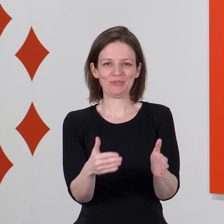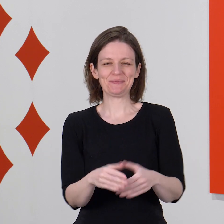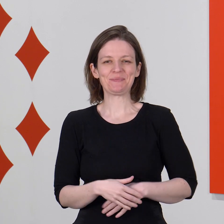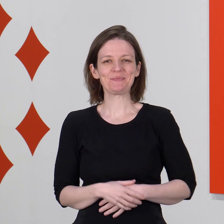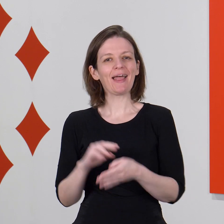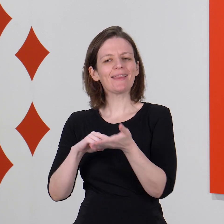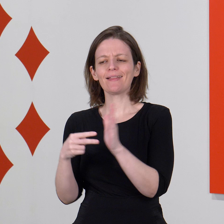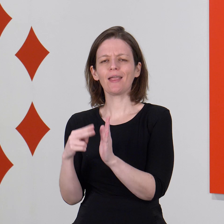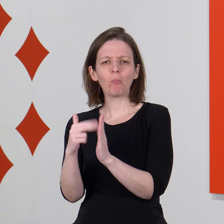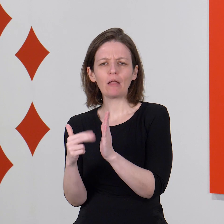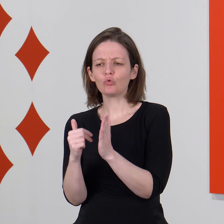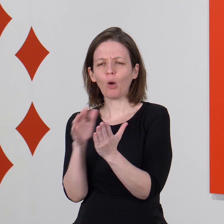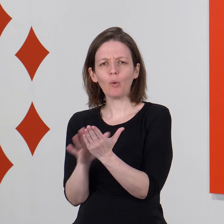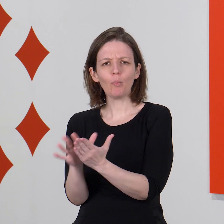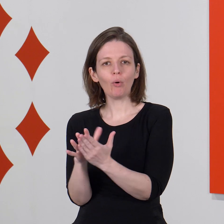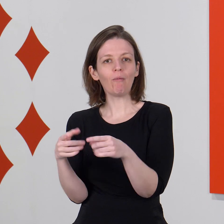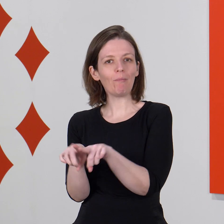des familles de médiums.